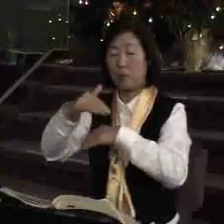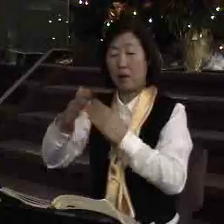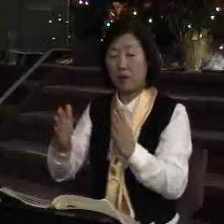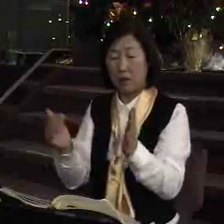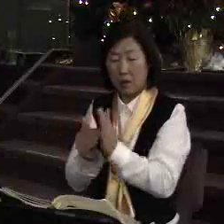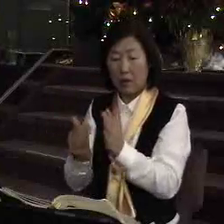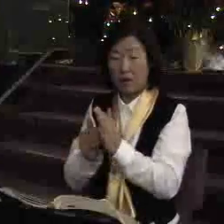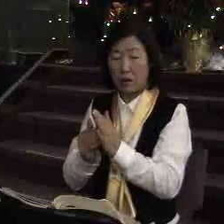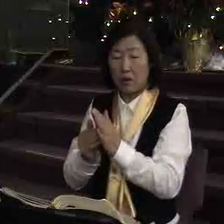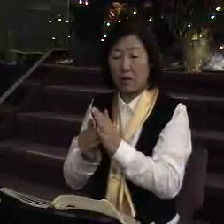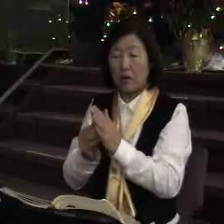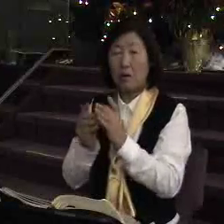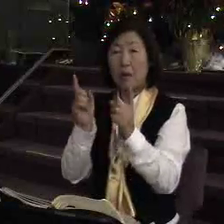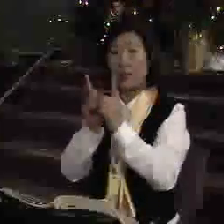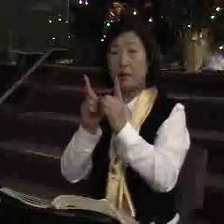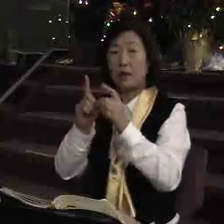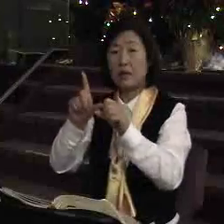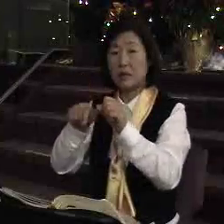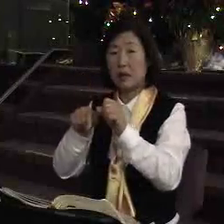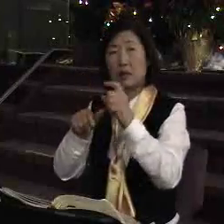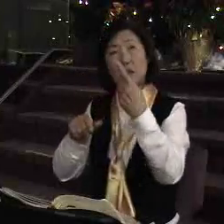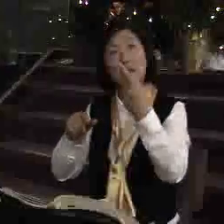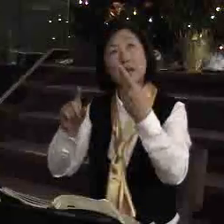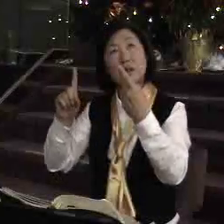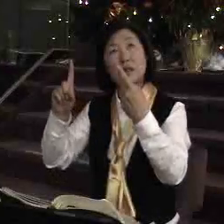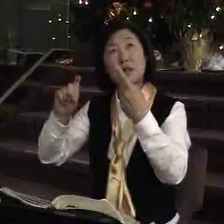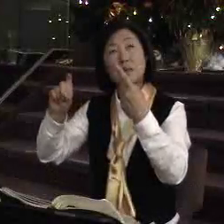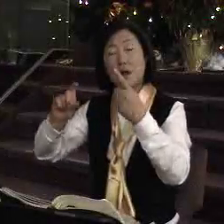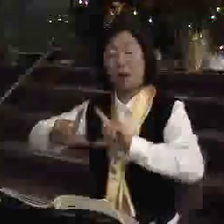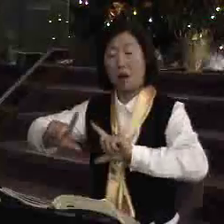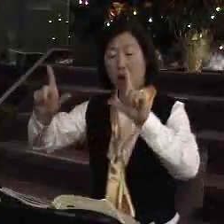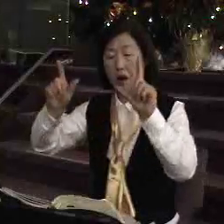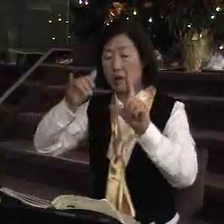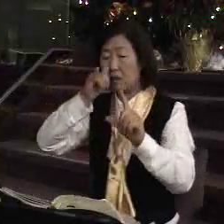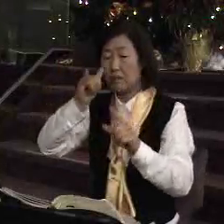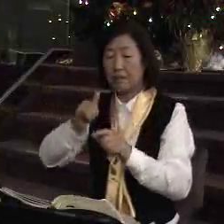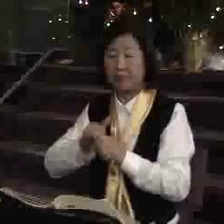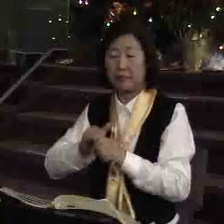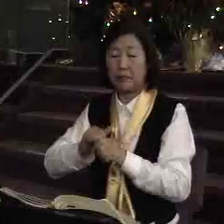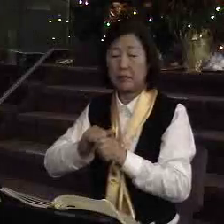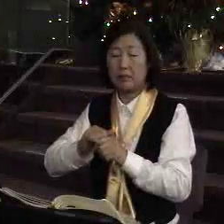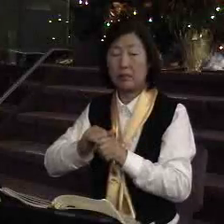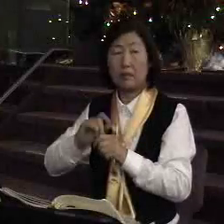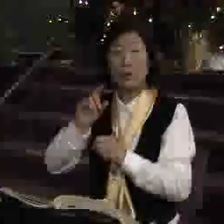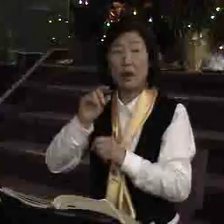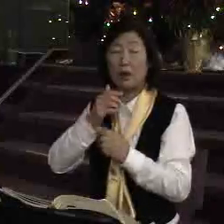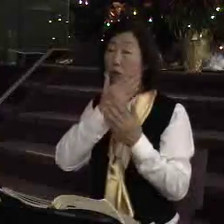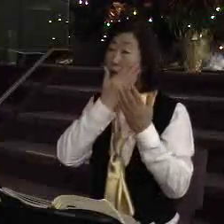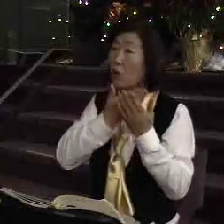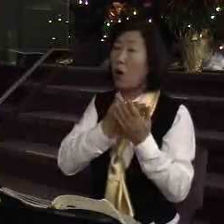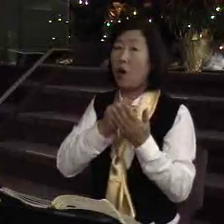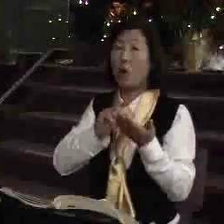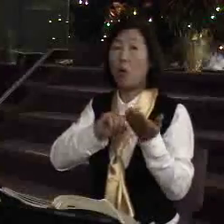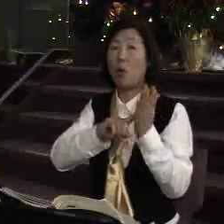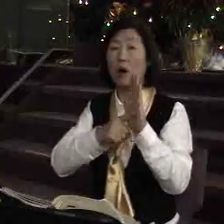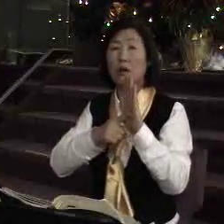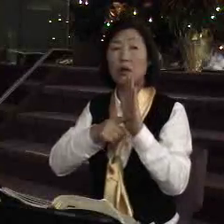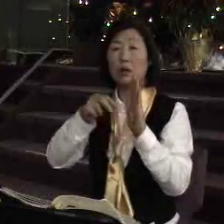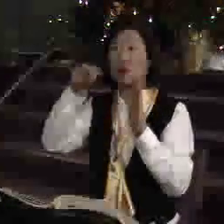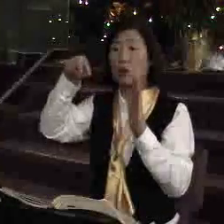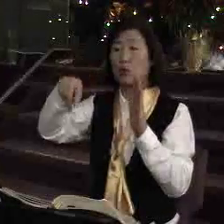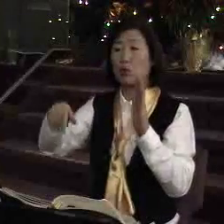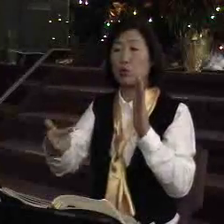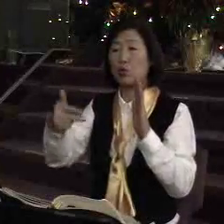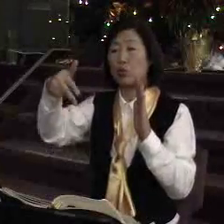1월 11일에 있습니다. 다시 한번 다음 주에 광고 드리겠습니다. 아주 중요한 광고입니다. 새해 첫